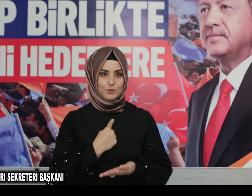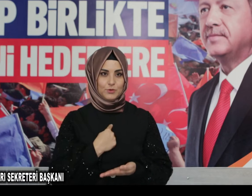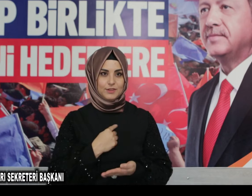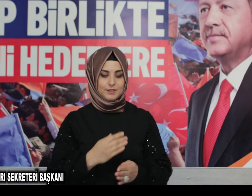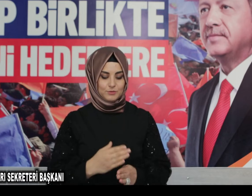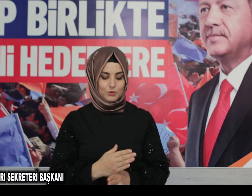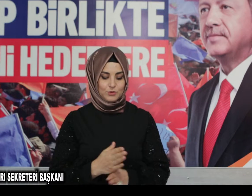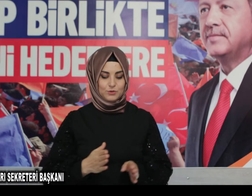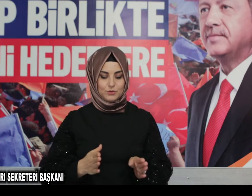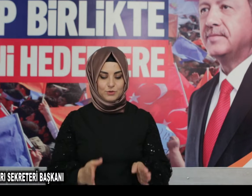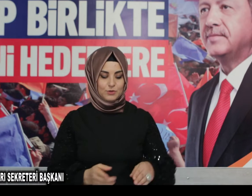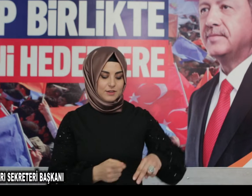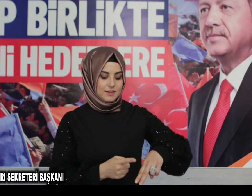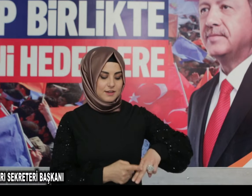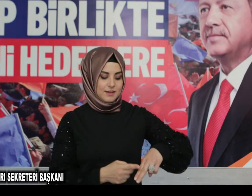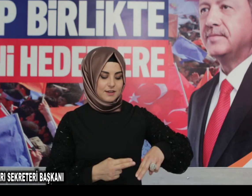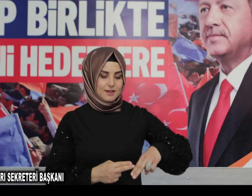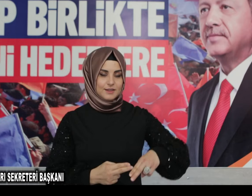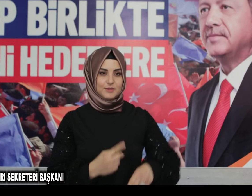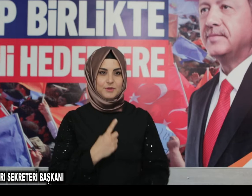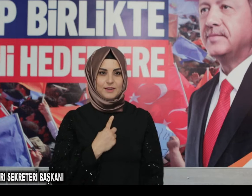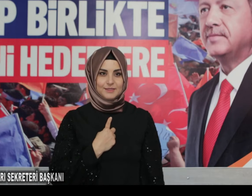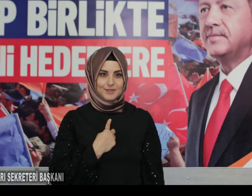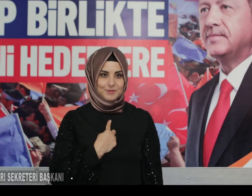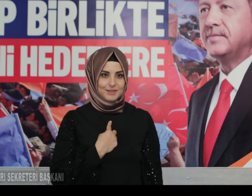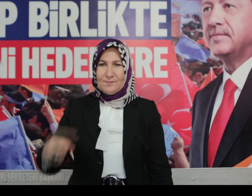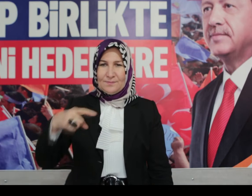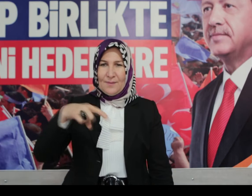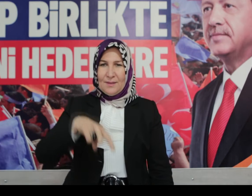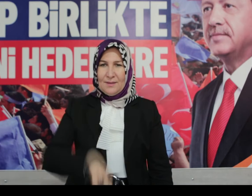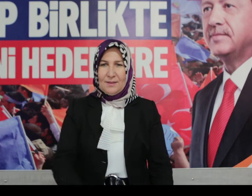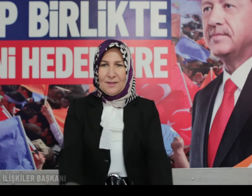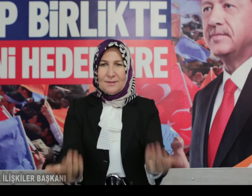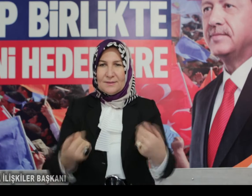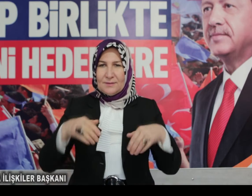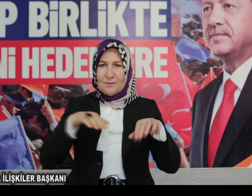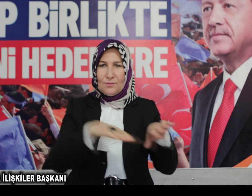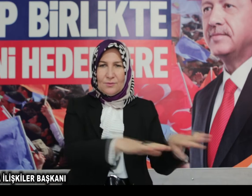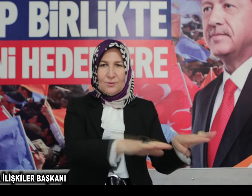doğru yolu, AK Parti benim. Hele gelsin oluk oluk